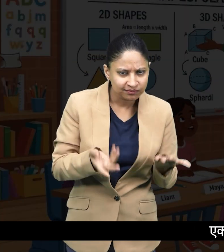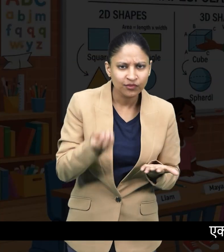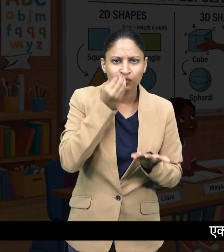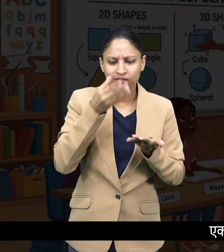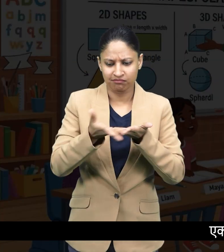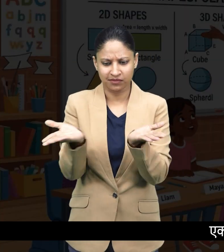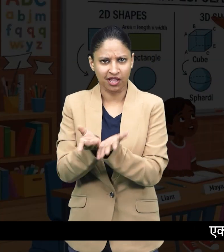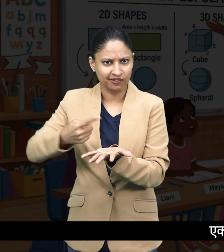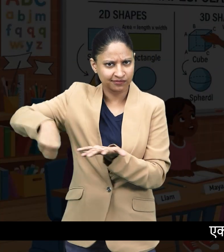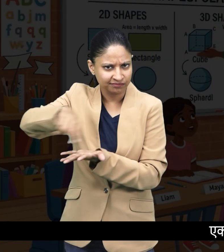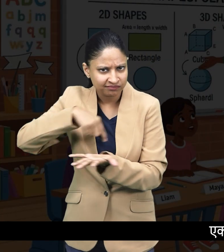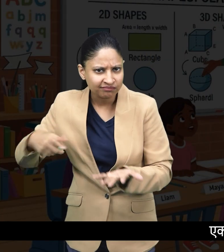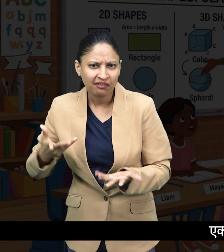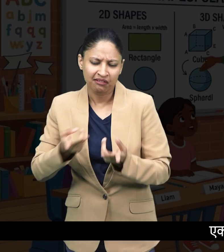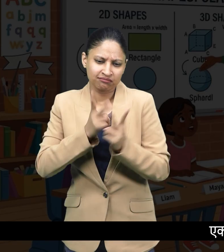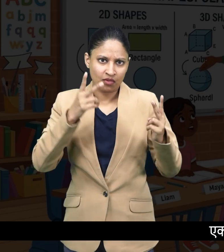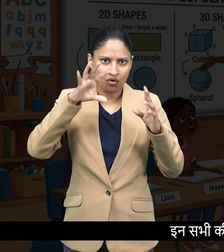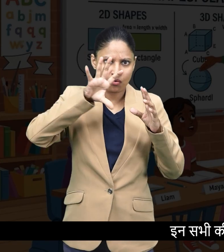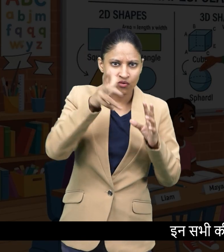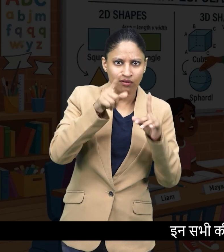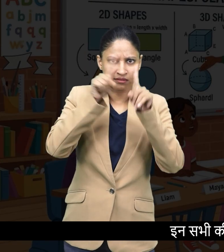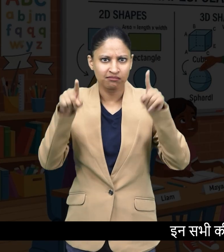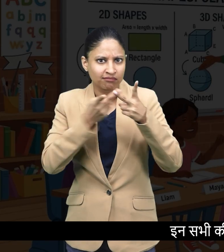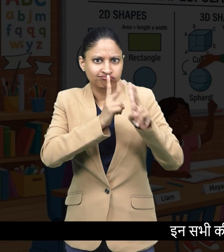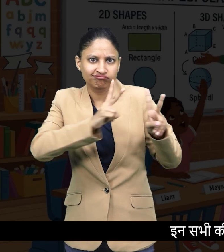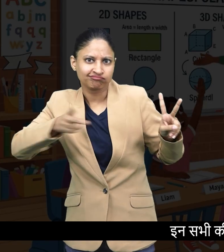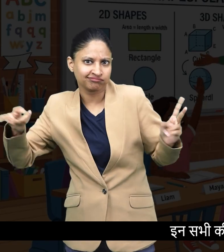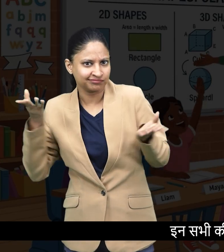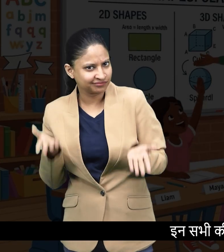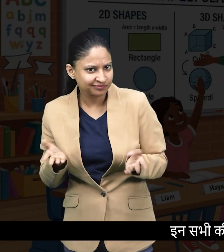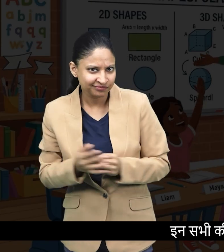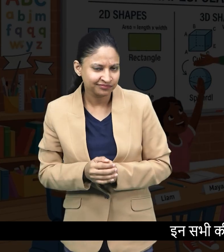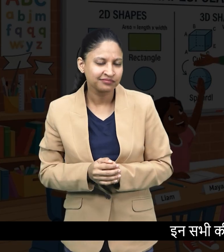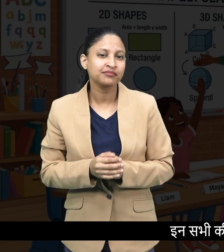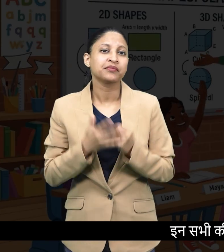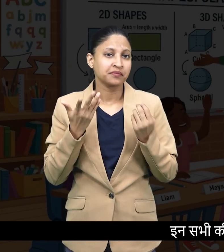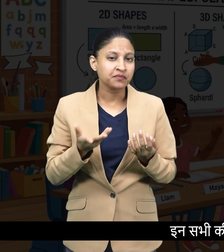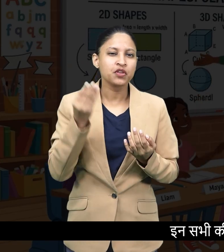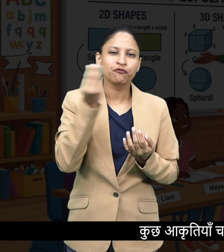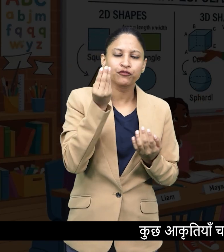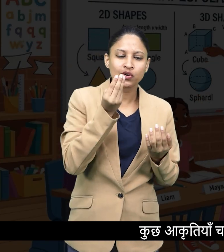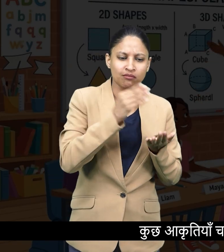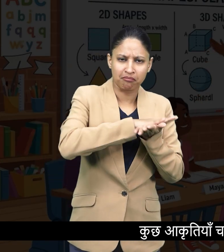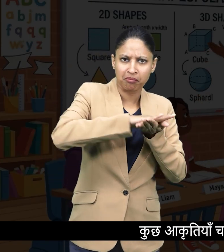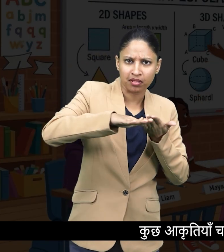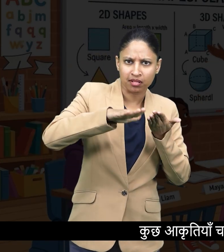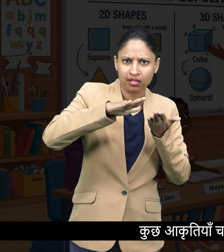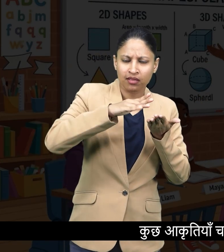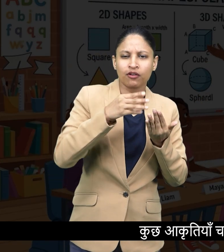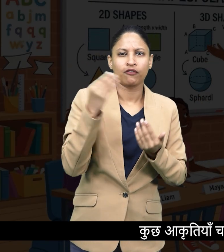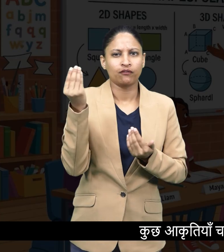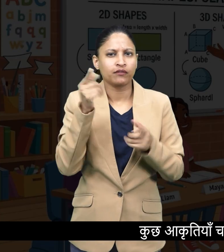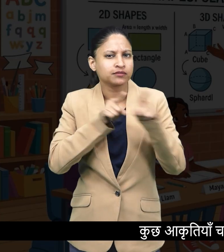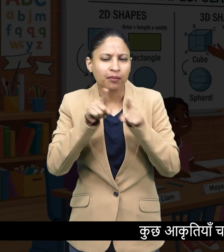एक पुस्तक या एक थाली, इन सभी की आकृतियाँ भिन्न भिन्न होती है। कुछ आकृतियाँ चपटी होती